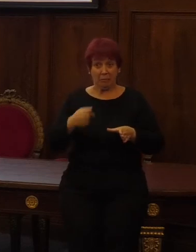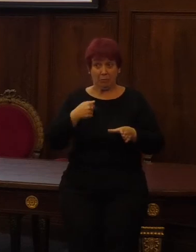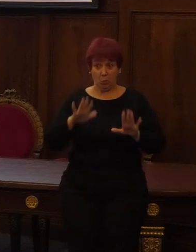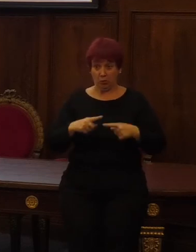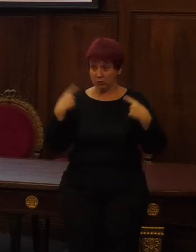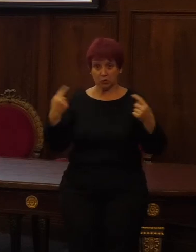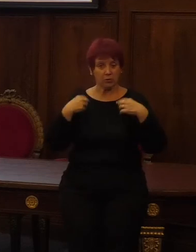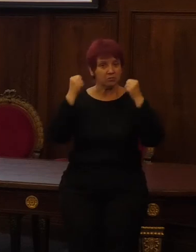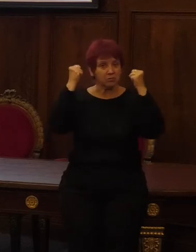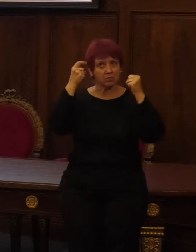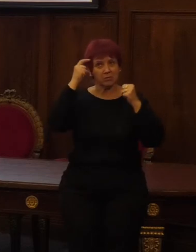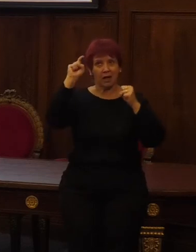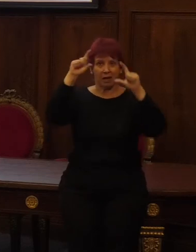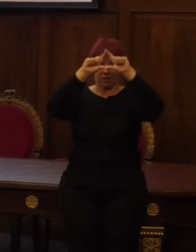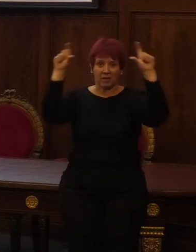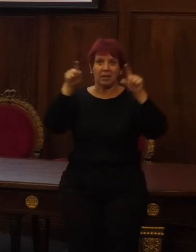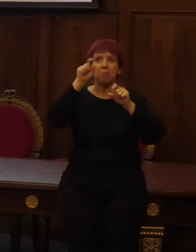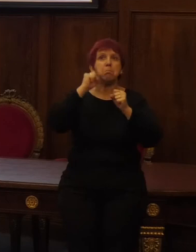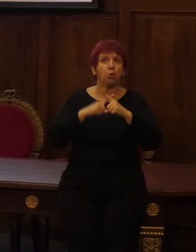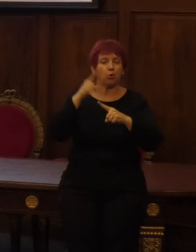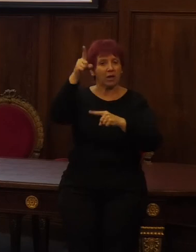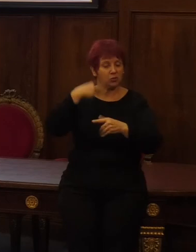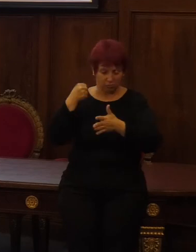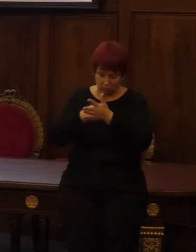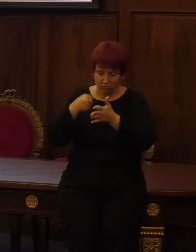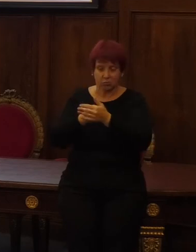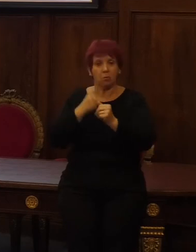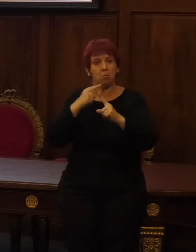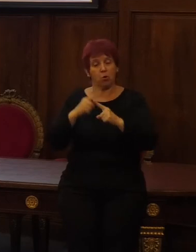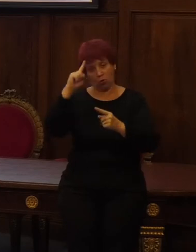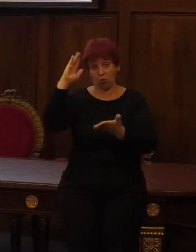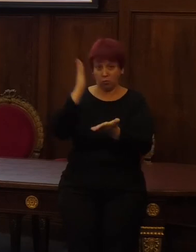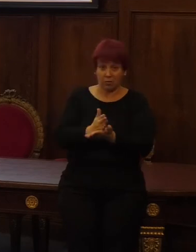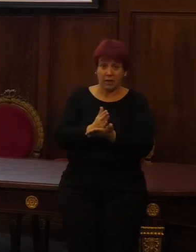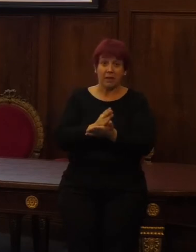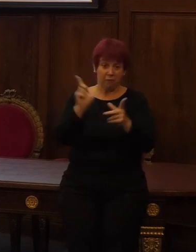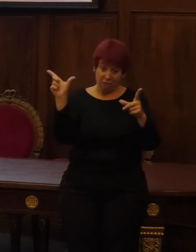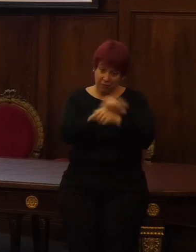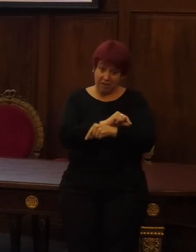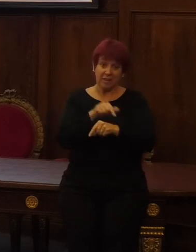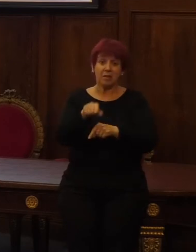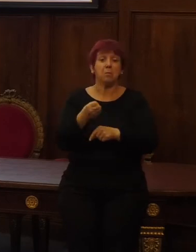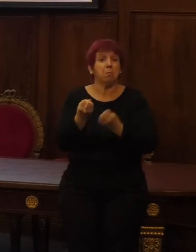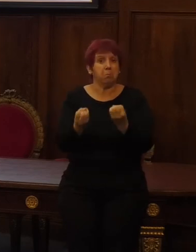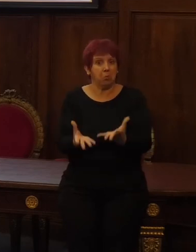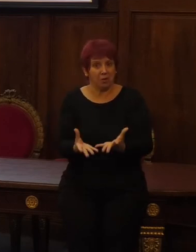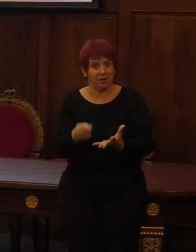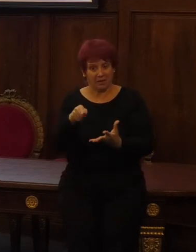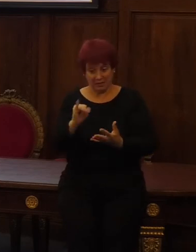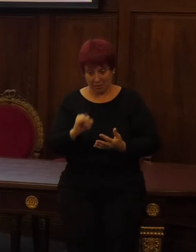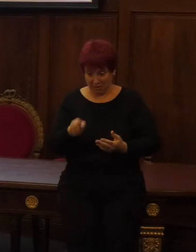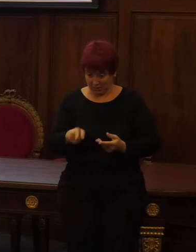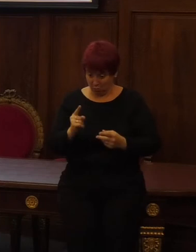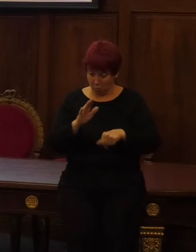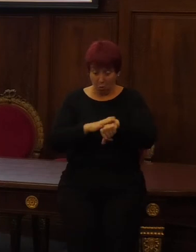insignia, era nuestra batalla contra la dictadura y la salida de la dictadura. ¿Pero por qué? Porque